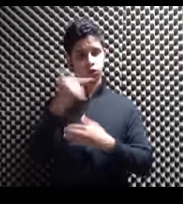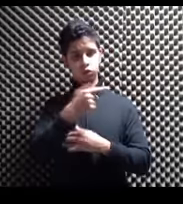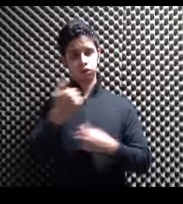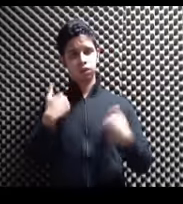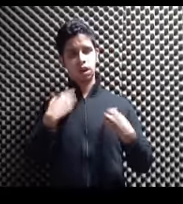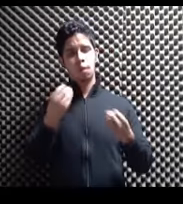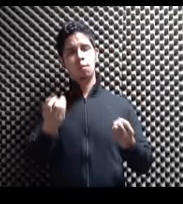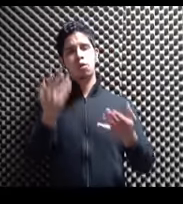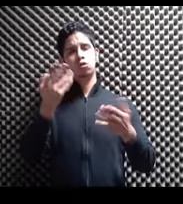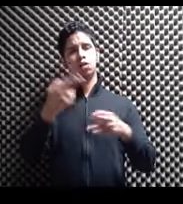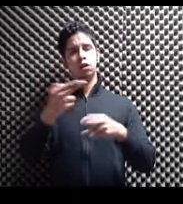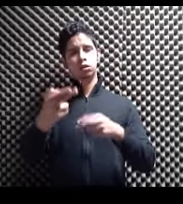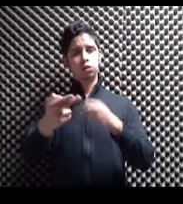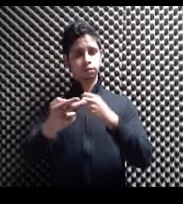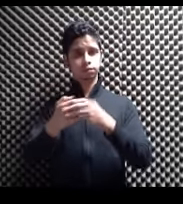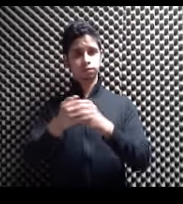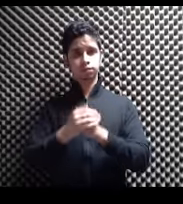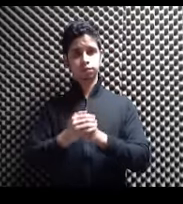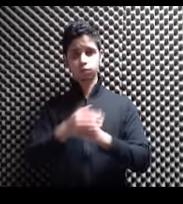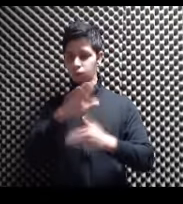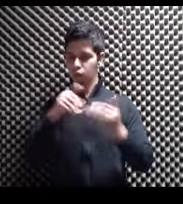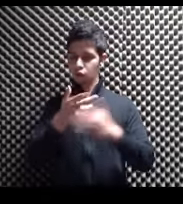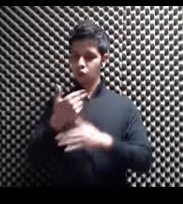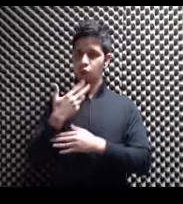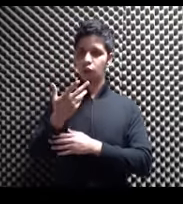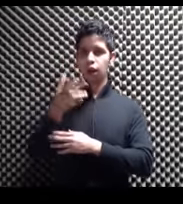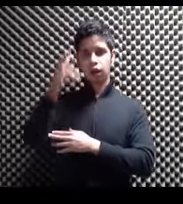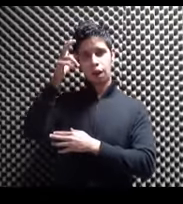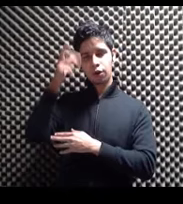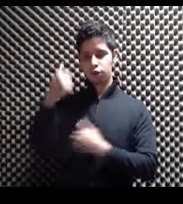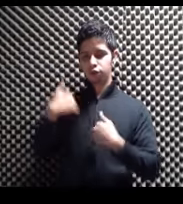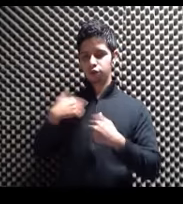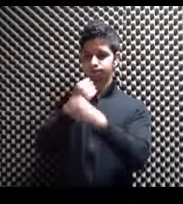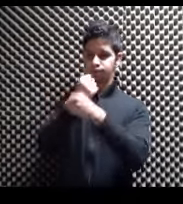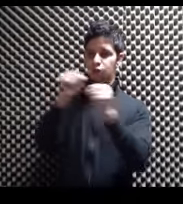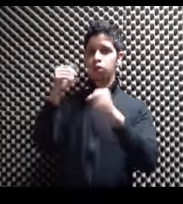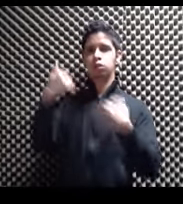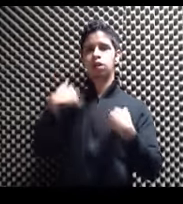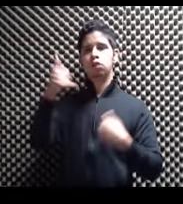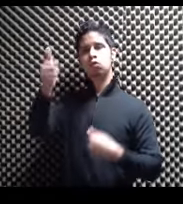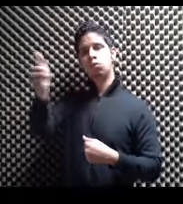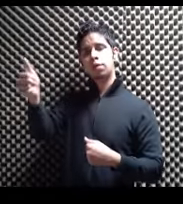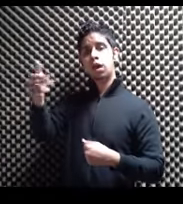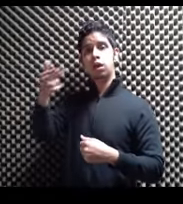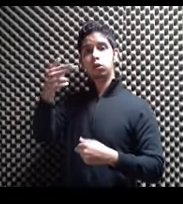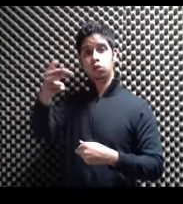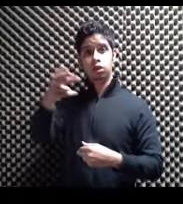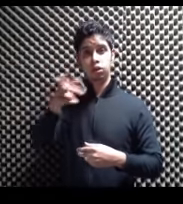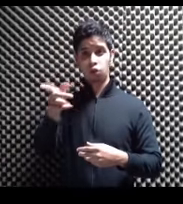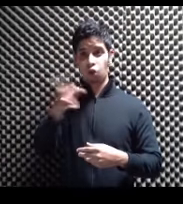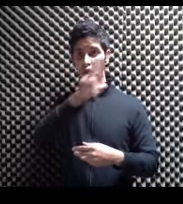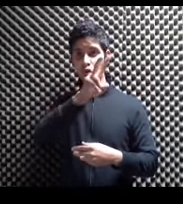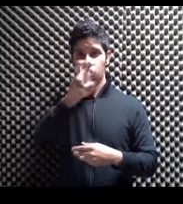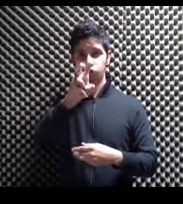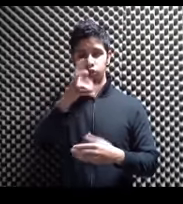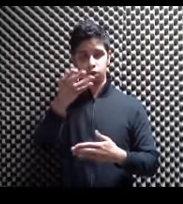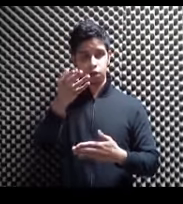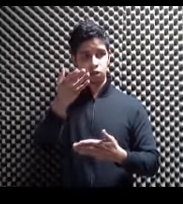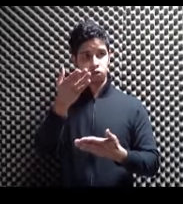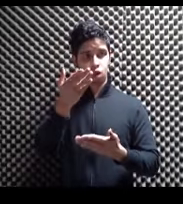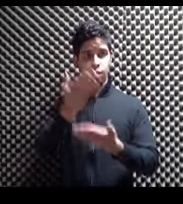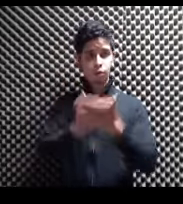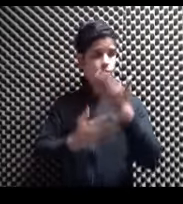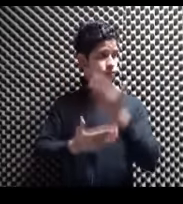cada caballo rescatado tiene una historia ahí. De cada uno me la sé. De esos 200 caballos que han pasado allá por el mundo. ¿200? En 5 años. En 5